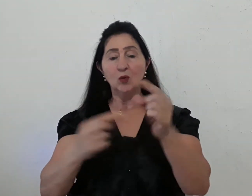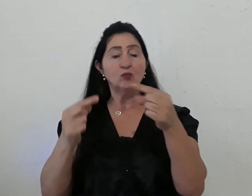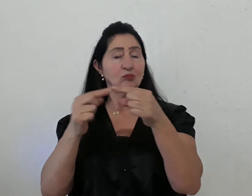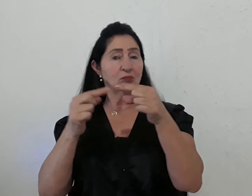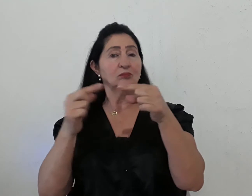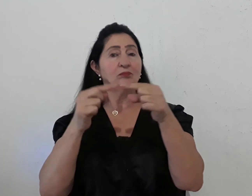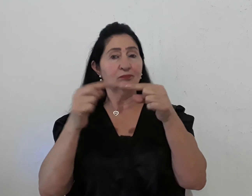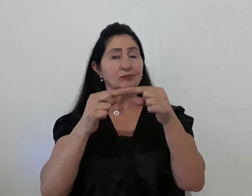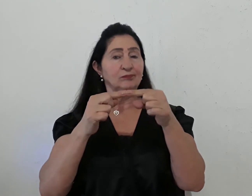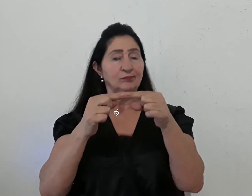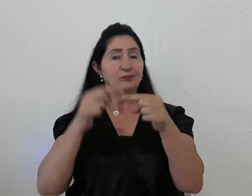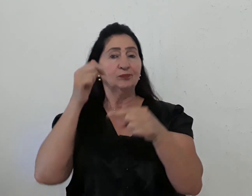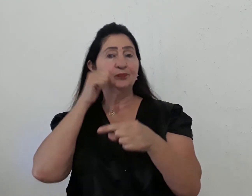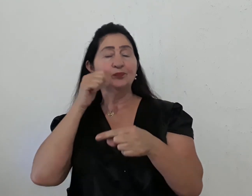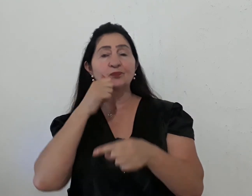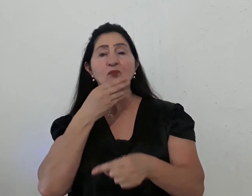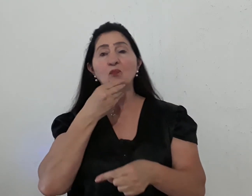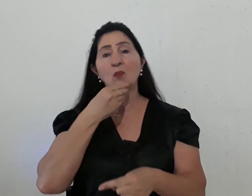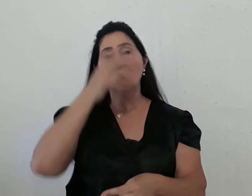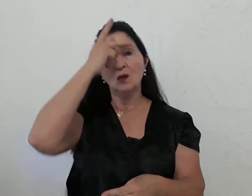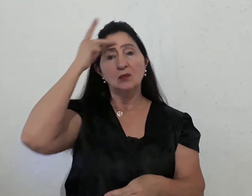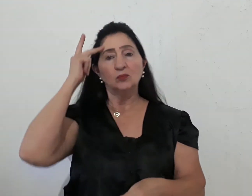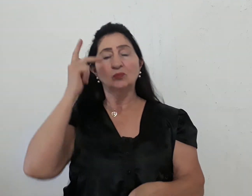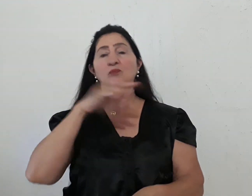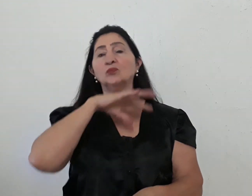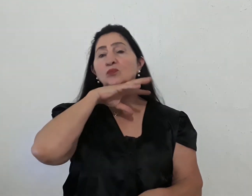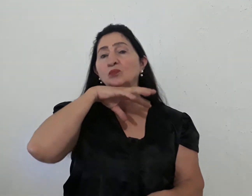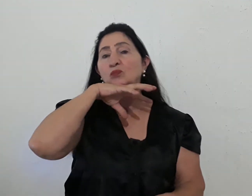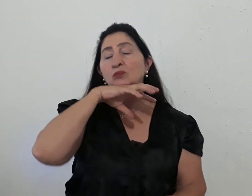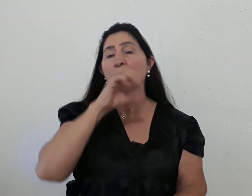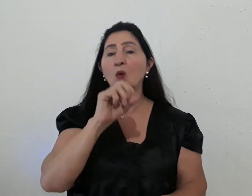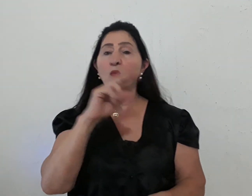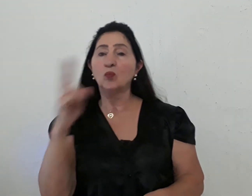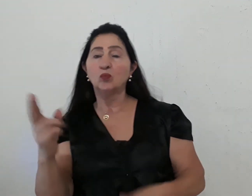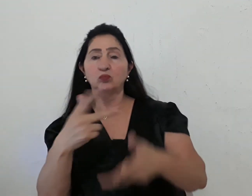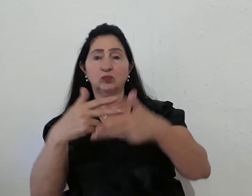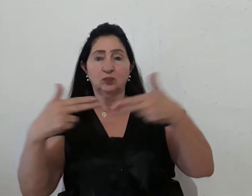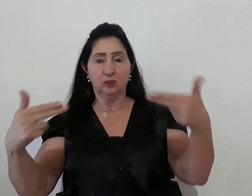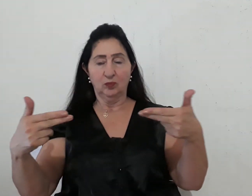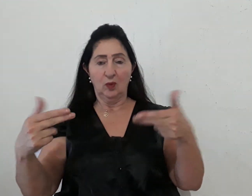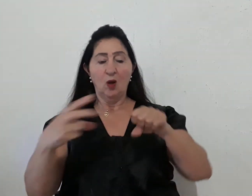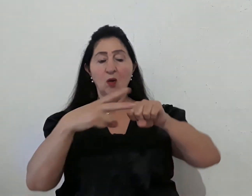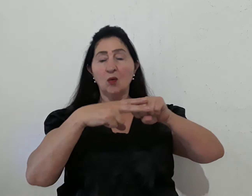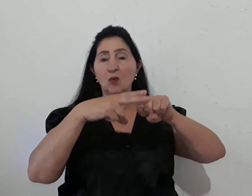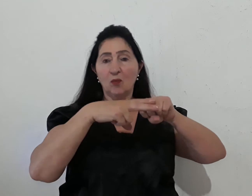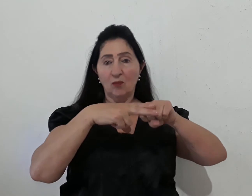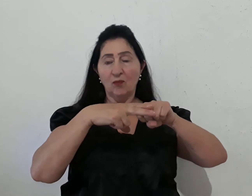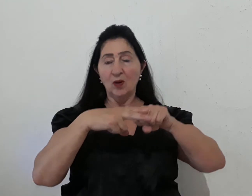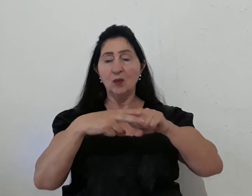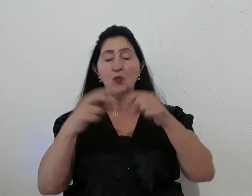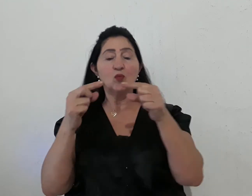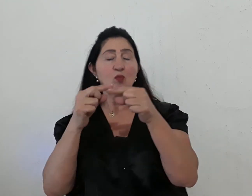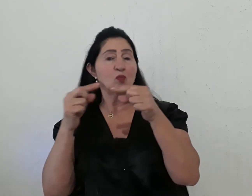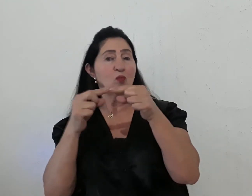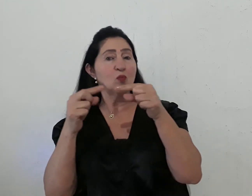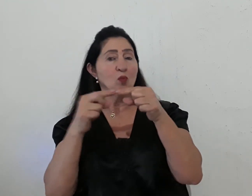gênero, pessoa, animal ou coisa. Verbos que possuem concordância de gênero